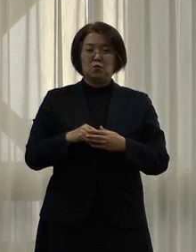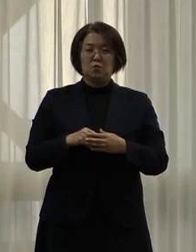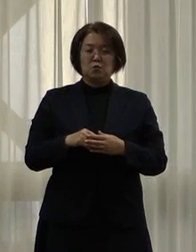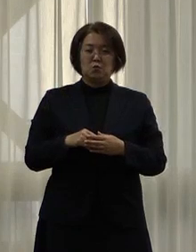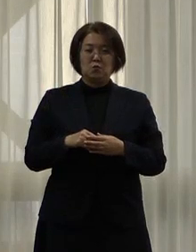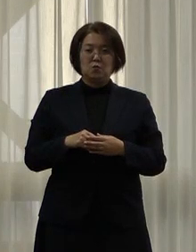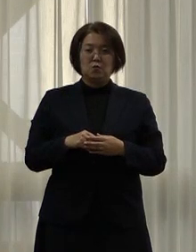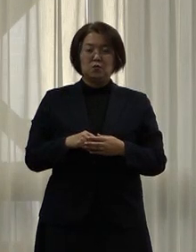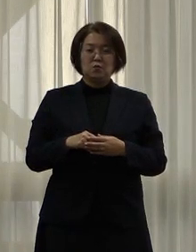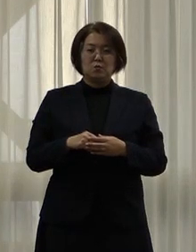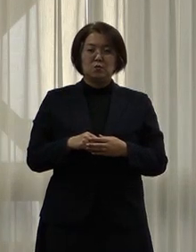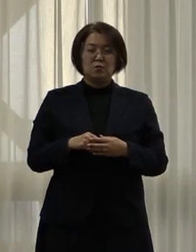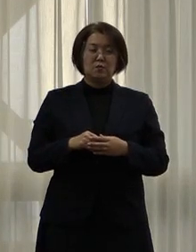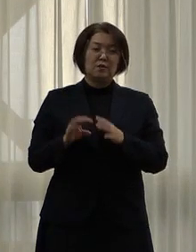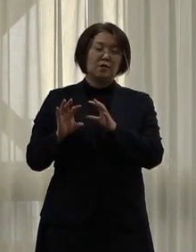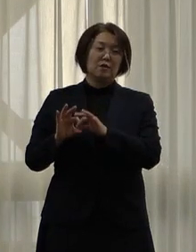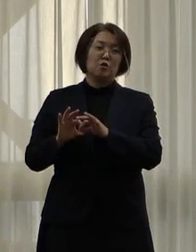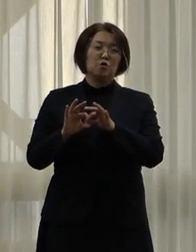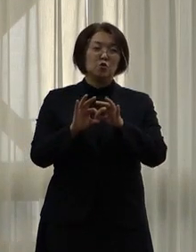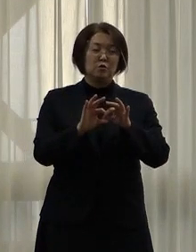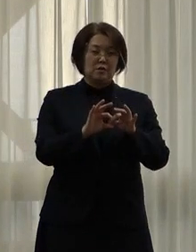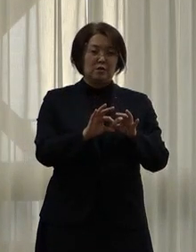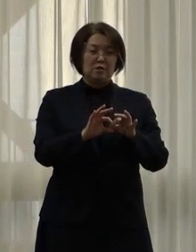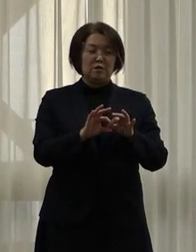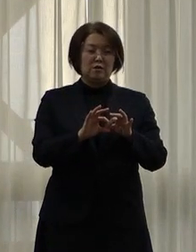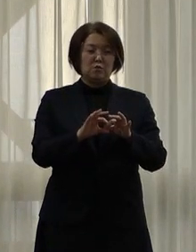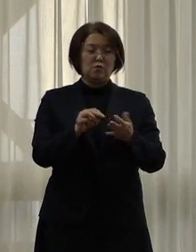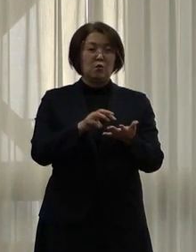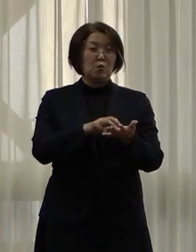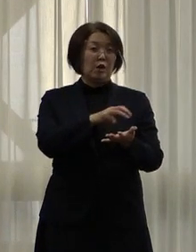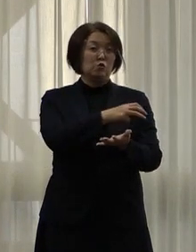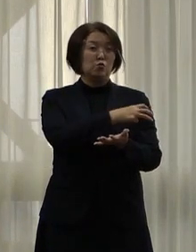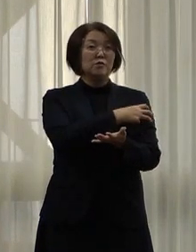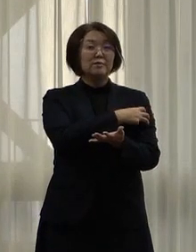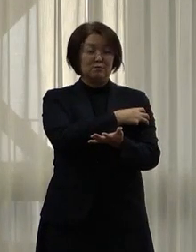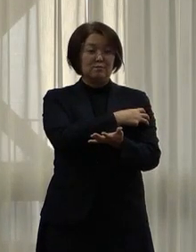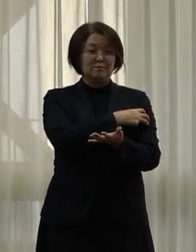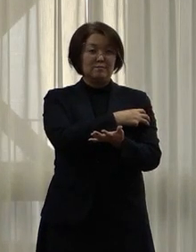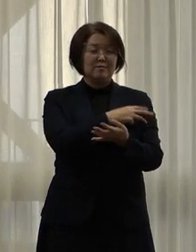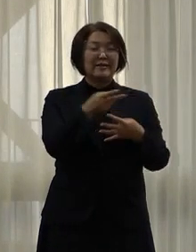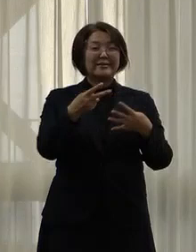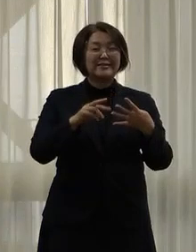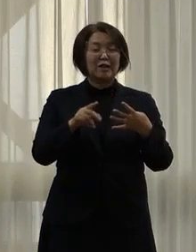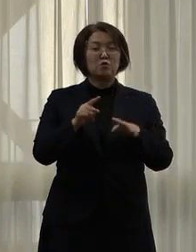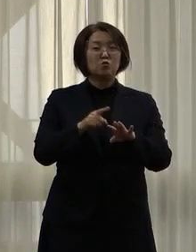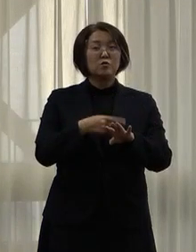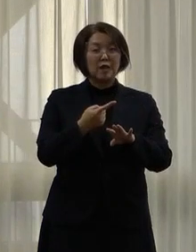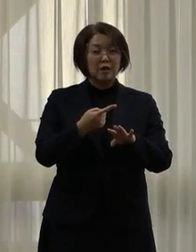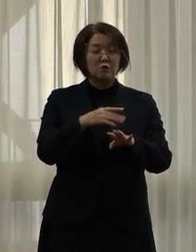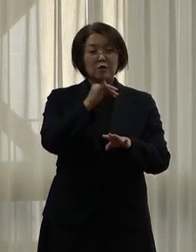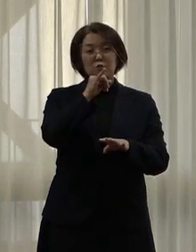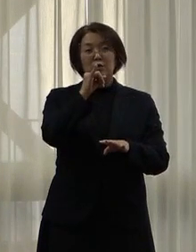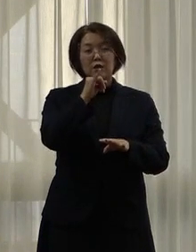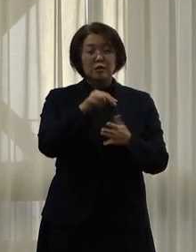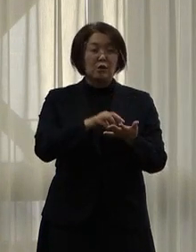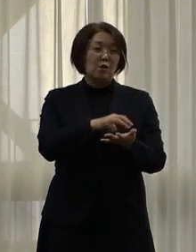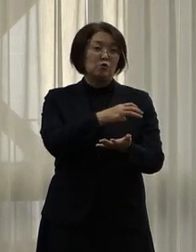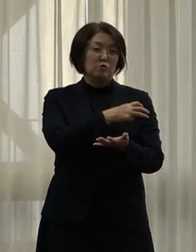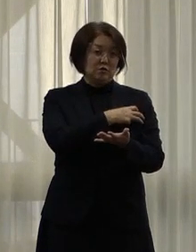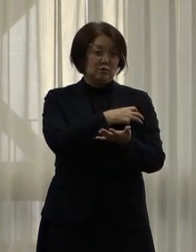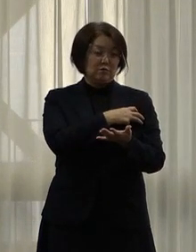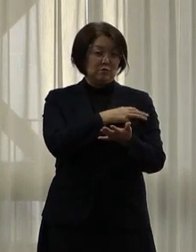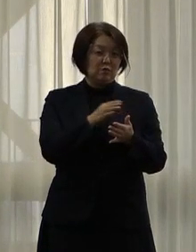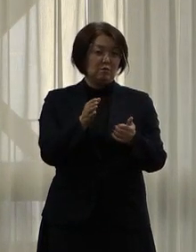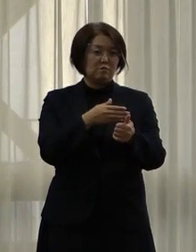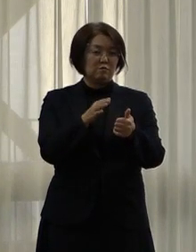まあ、引き続きこのワクチンの季節性インフルエンザのワクチンの接種の促進、これを訴